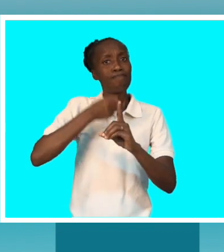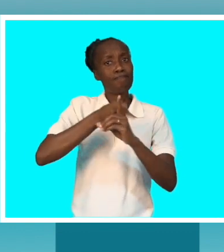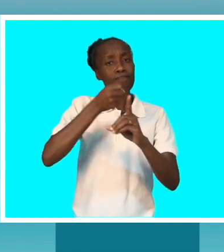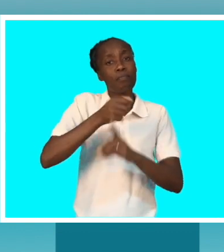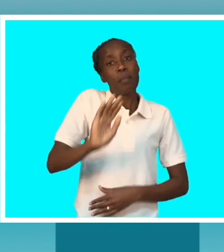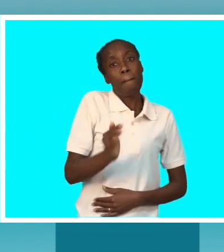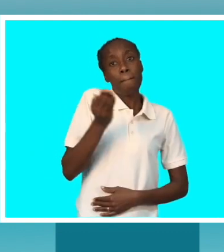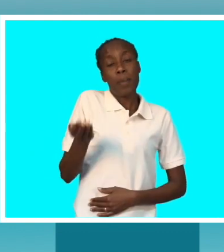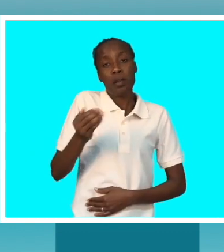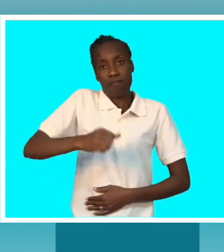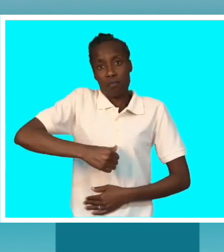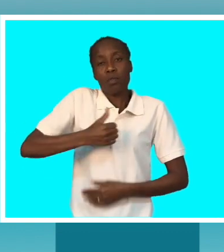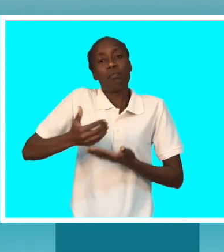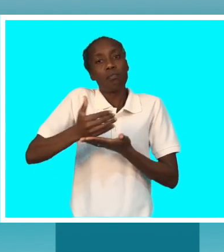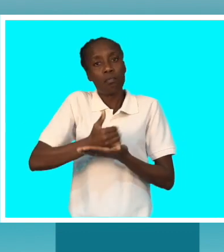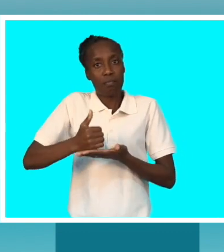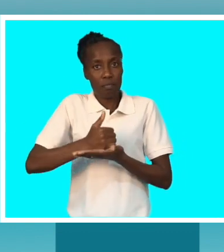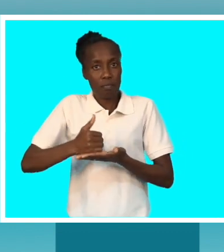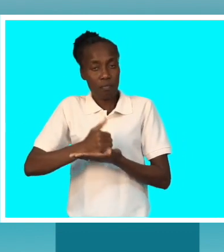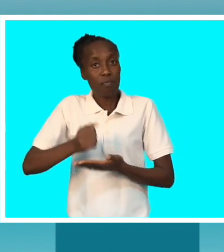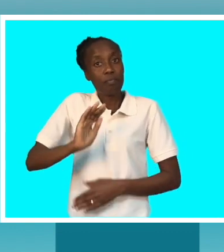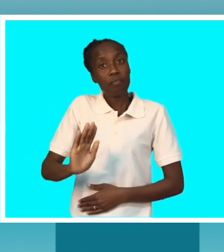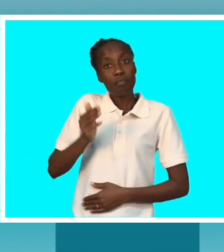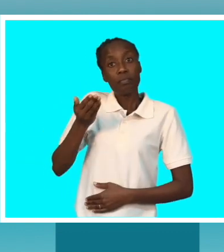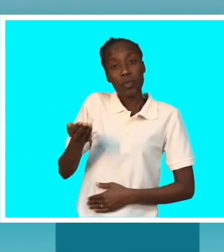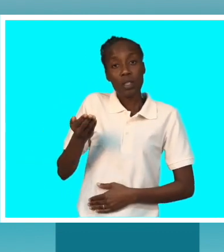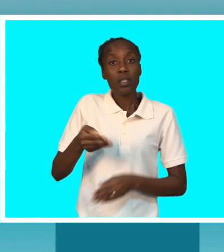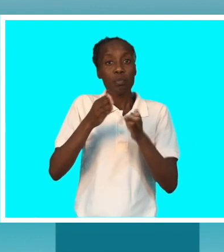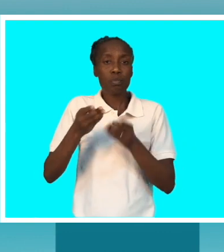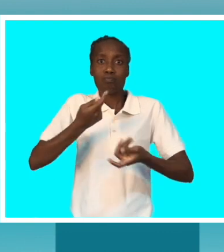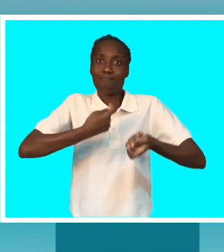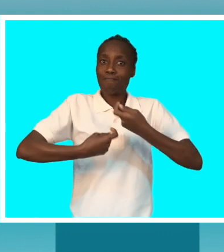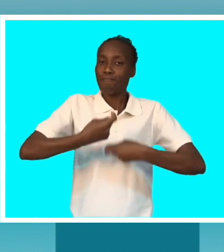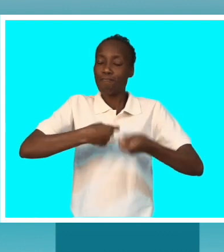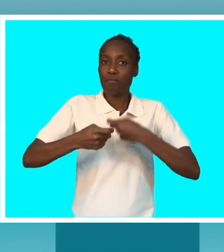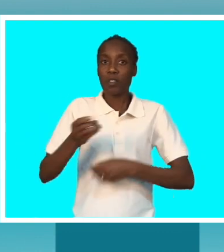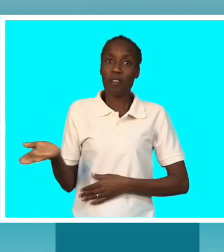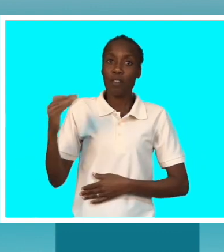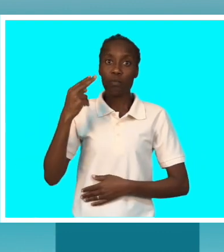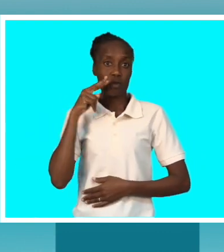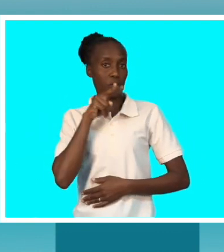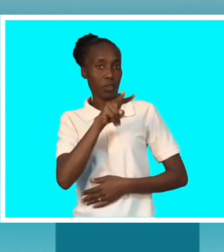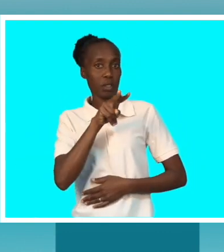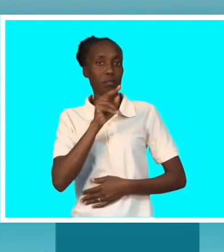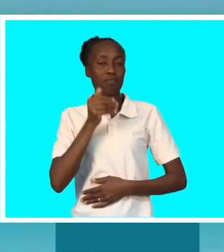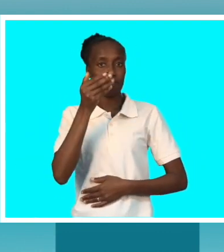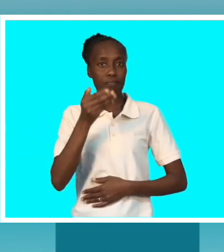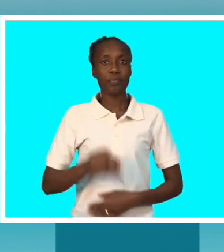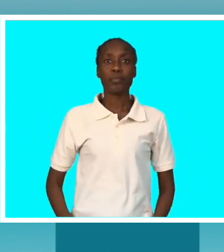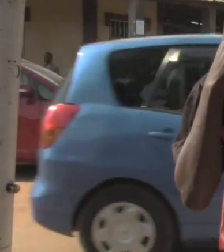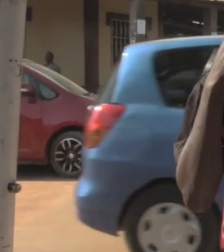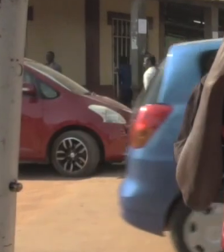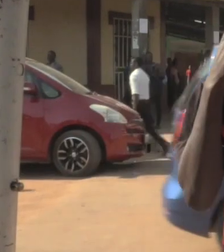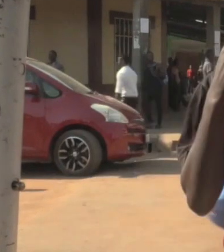que lutam do seu dia a dia para ter seu autossustento, ou seja, são empreendedores. Então vejam a